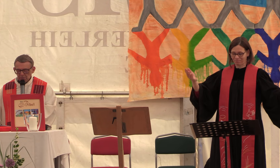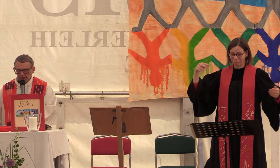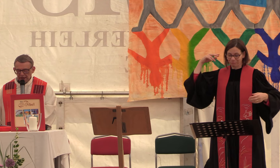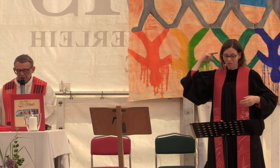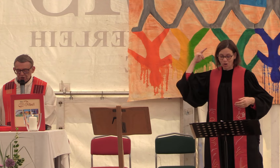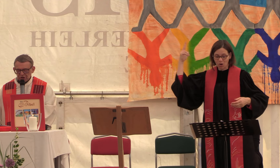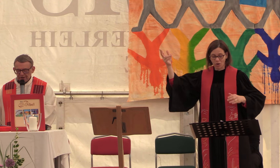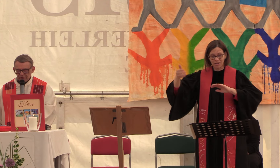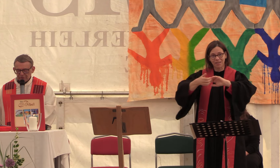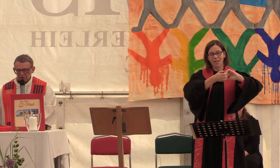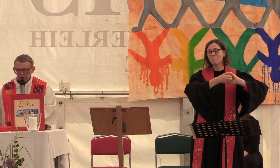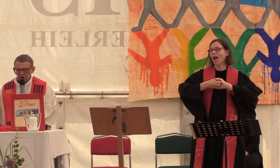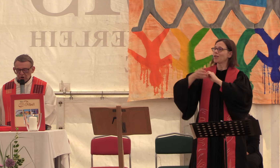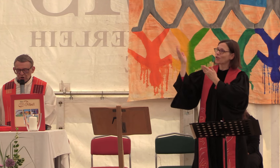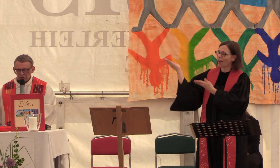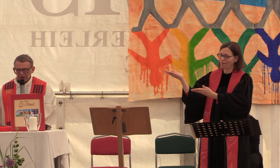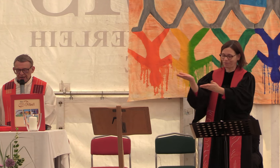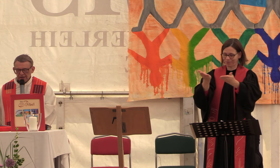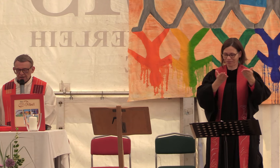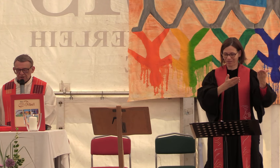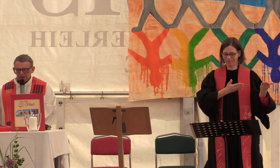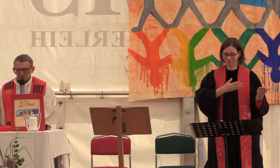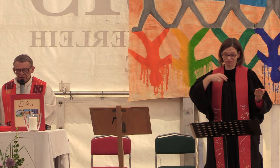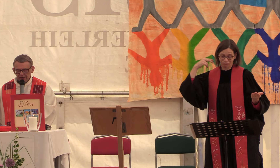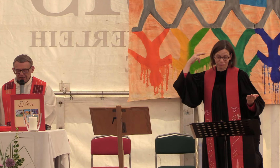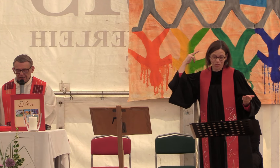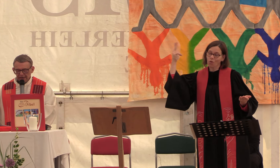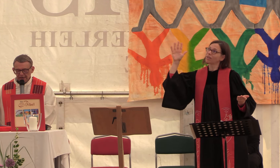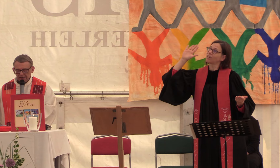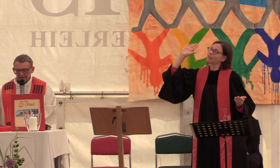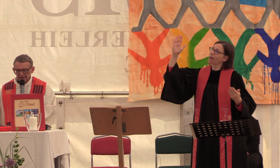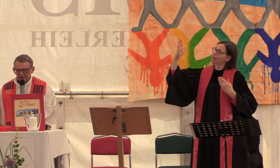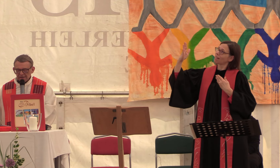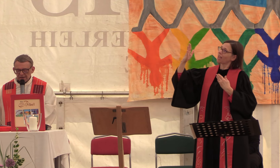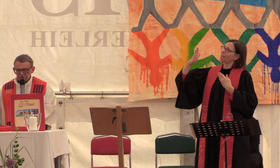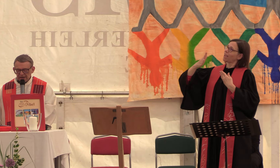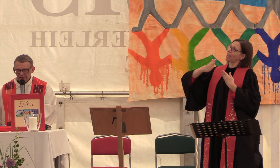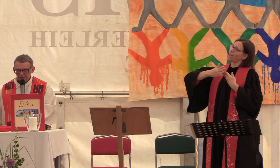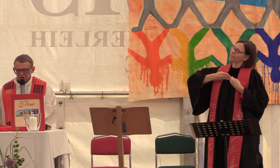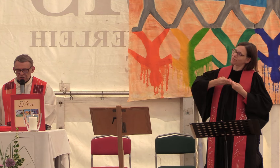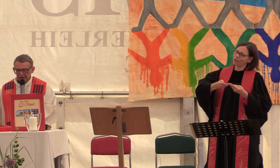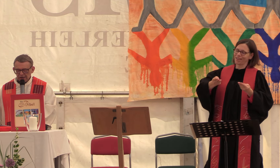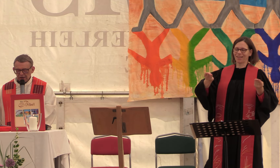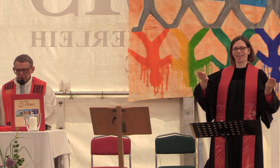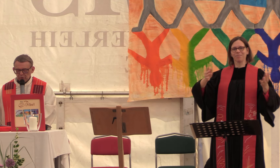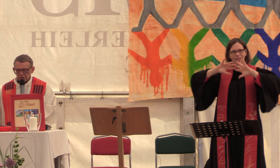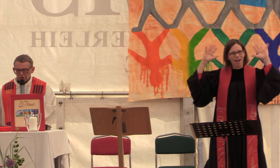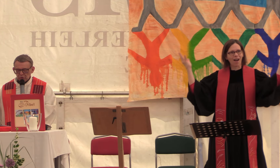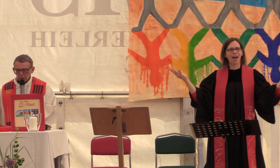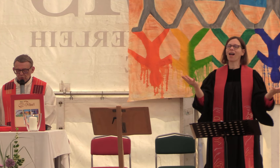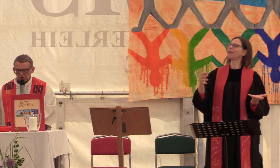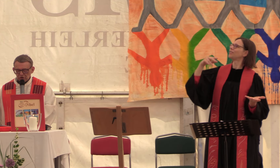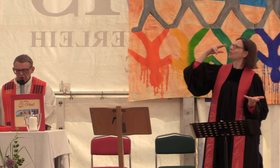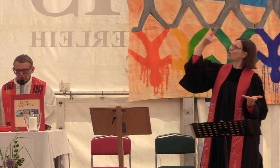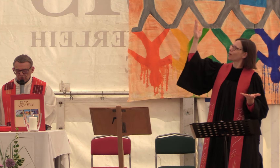dir Gemeinschaft. Gott schenke dir seine Nähe. Das alles schenke uns